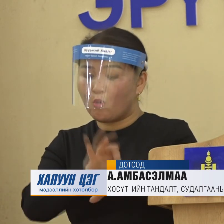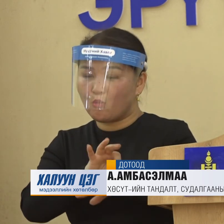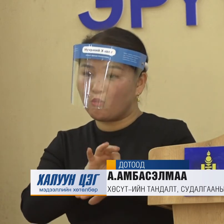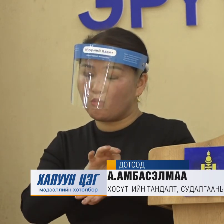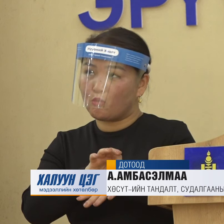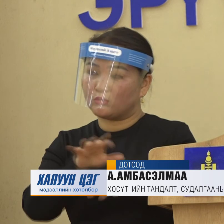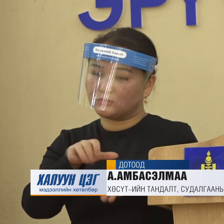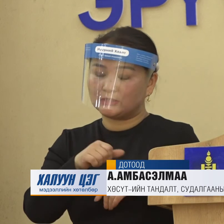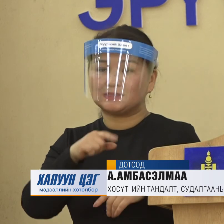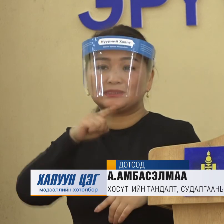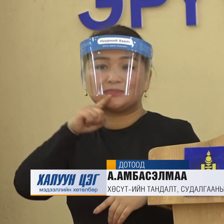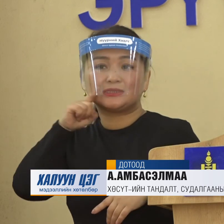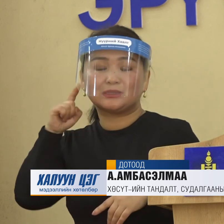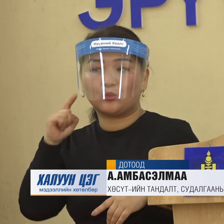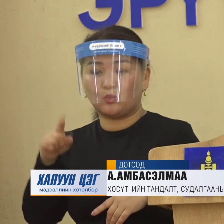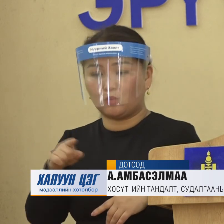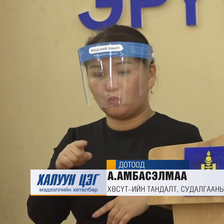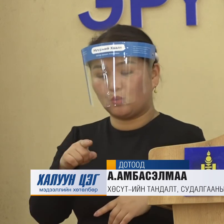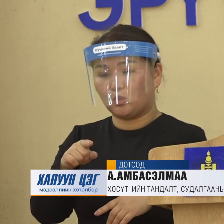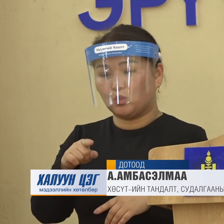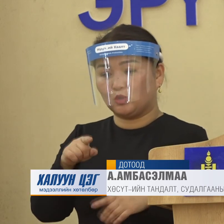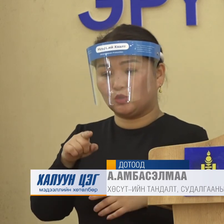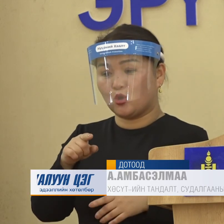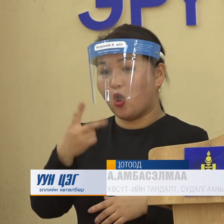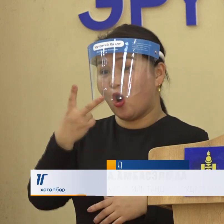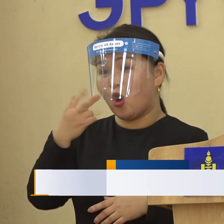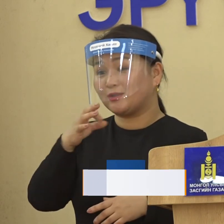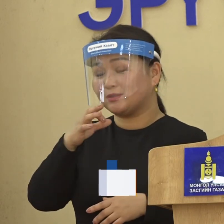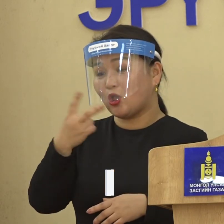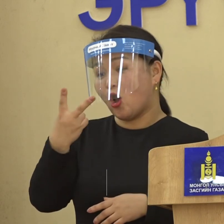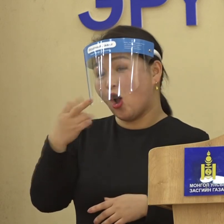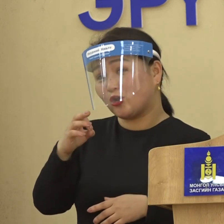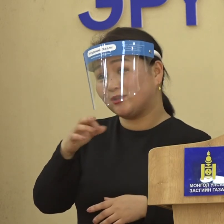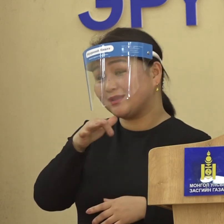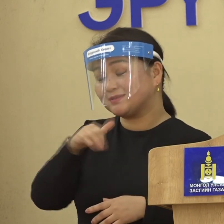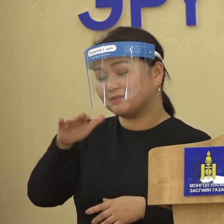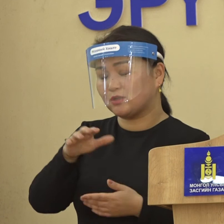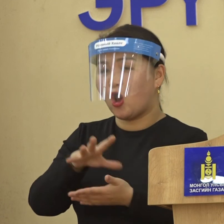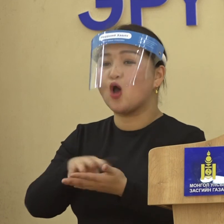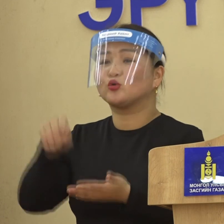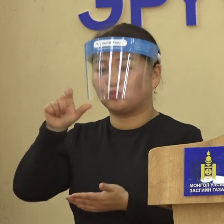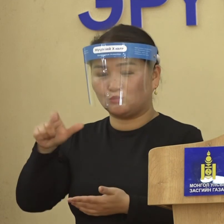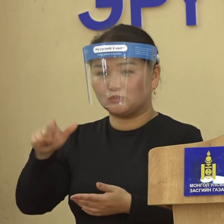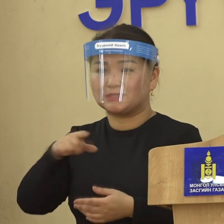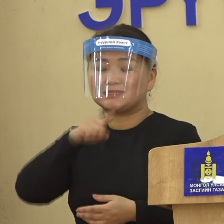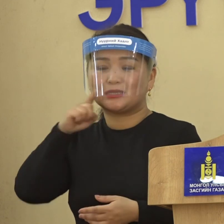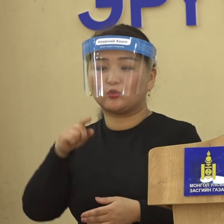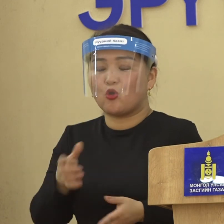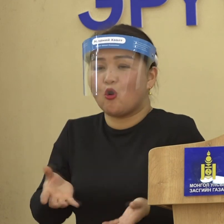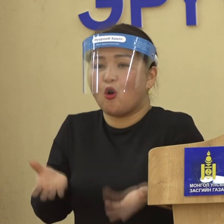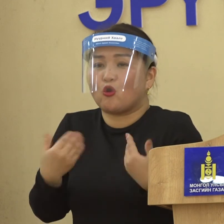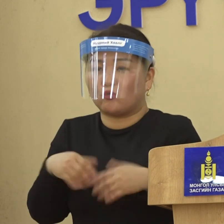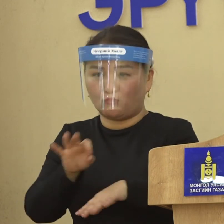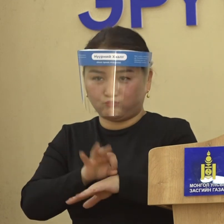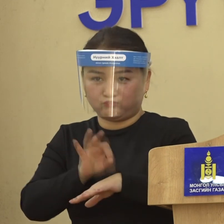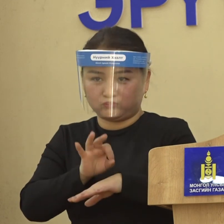ихэвчлэн залуу одоо мэдээж хэрэг 20 гаруй оюутан өвчсөн учраас залуу насны хүмүүс хөнгөн одоо хэлбэрээр